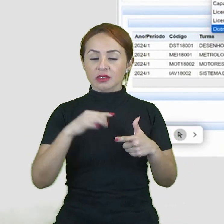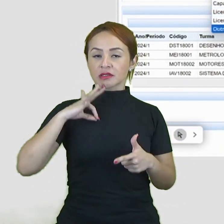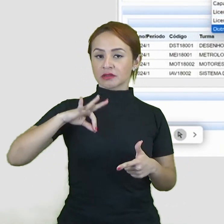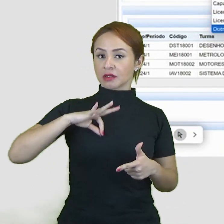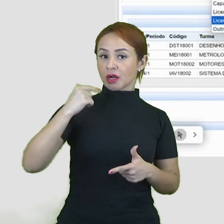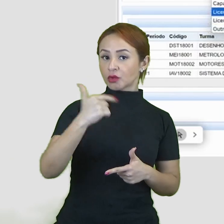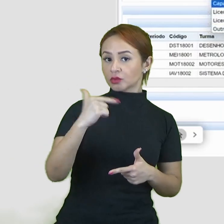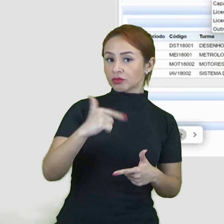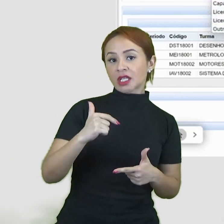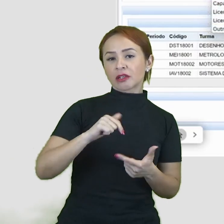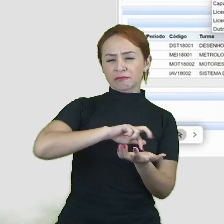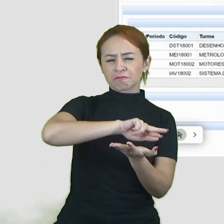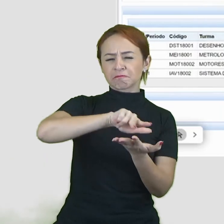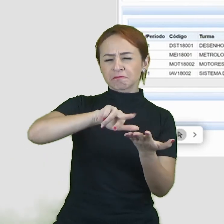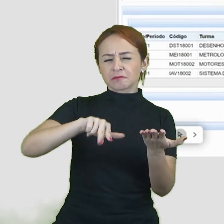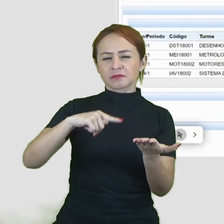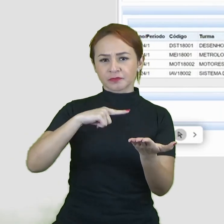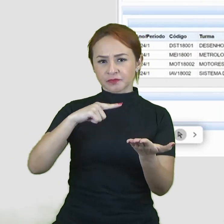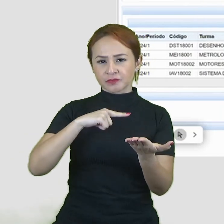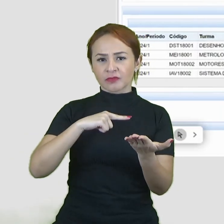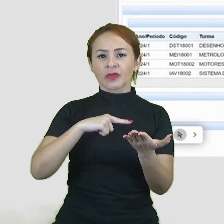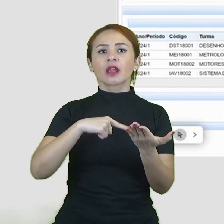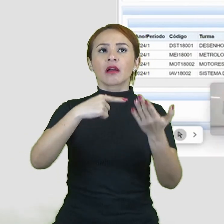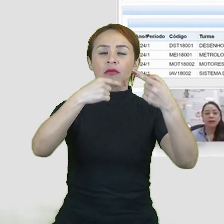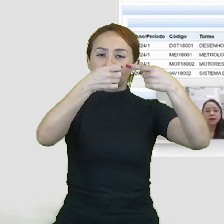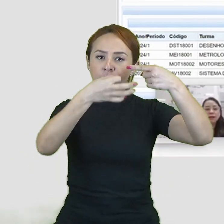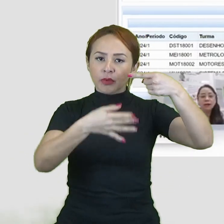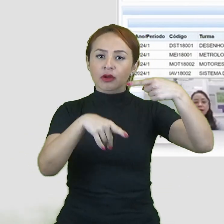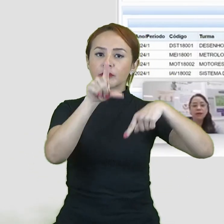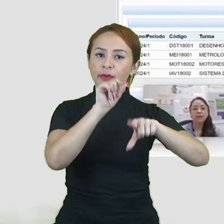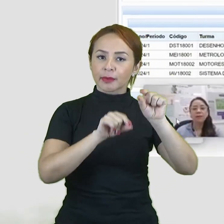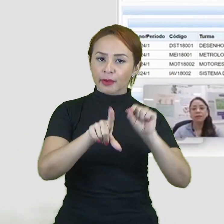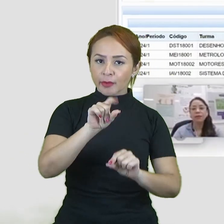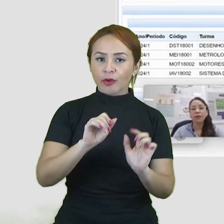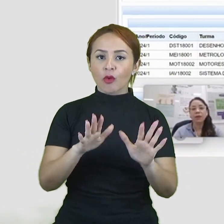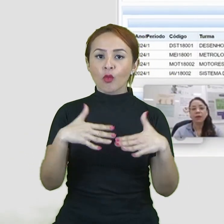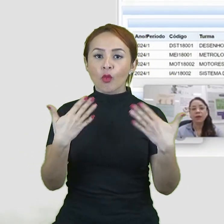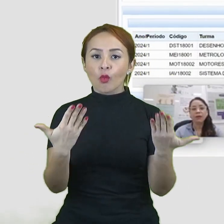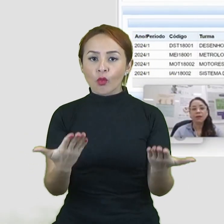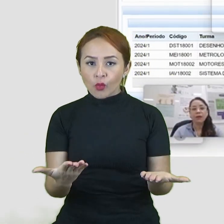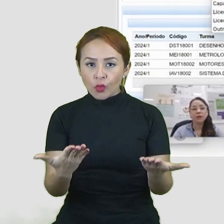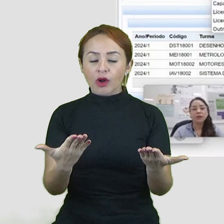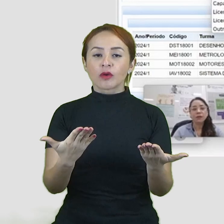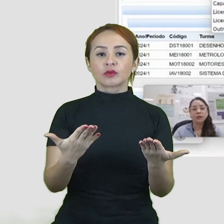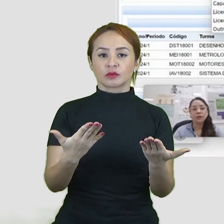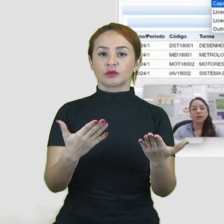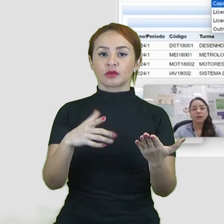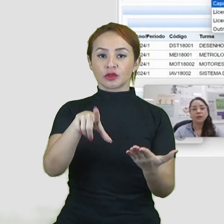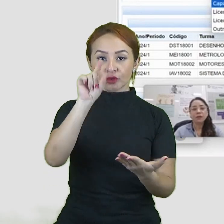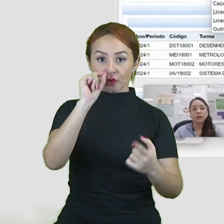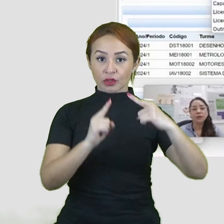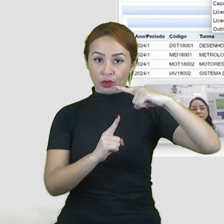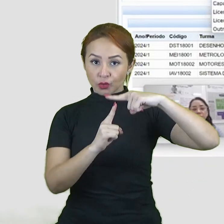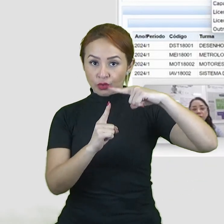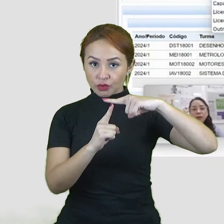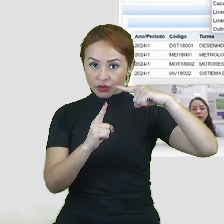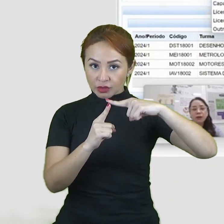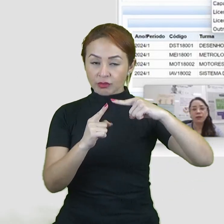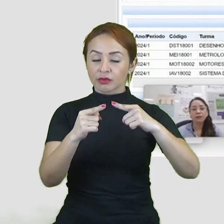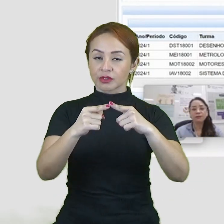ou outros. Então, ele deve, selecionando algum tipo